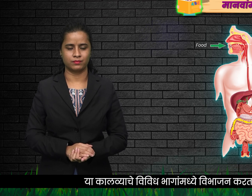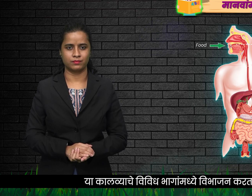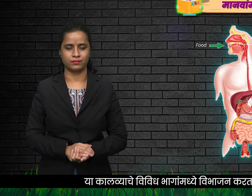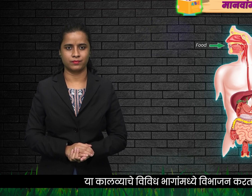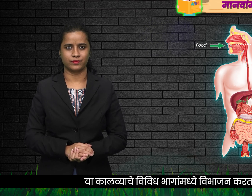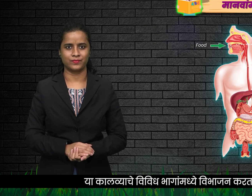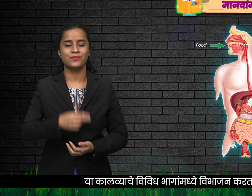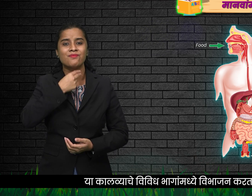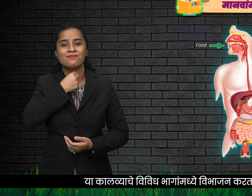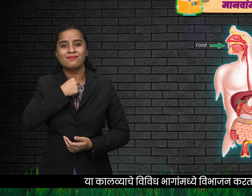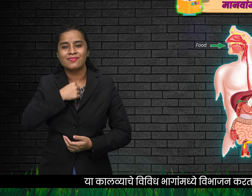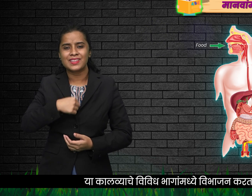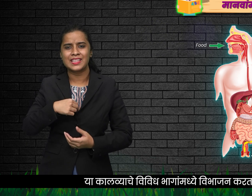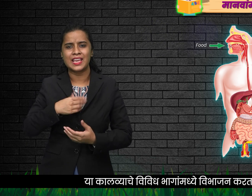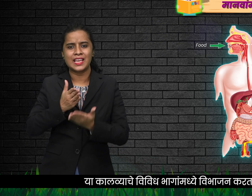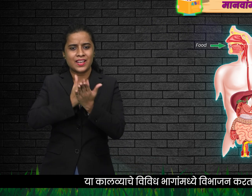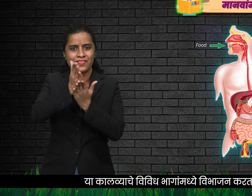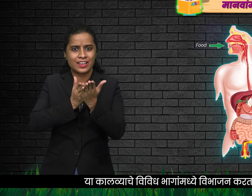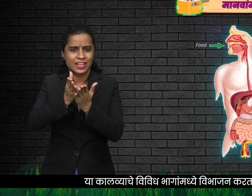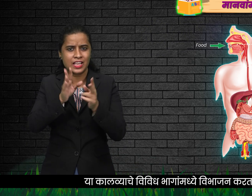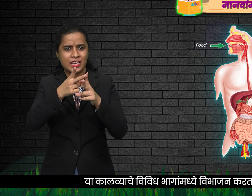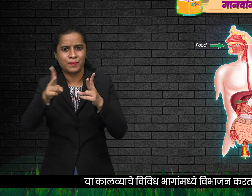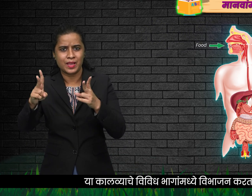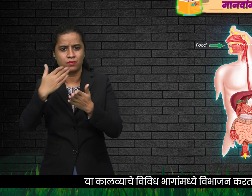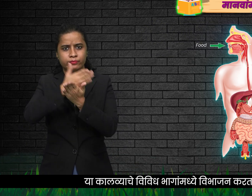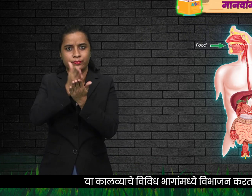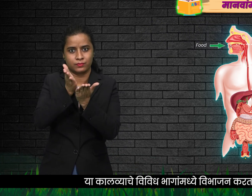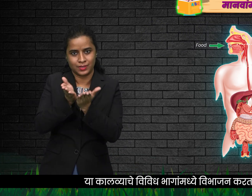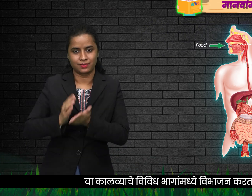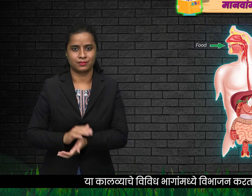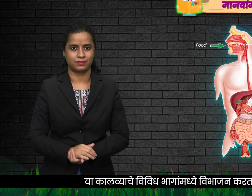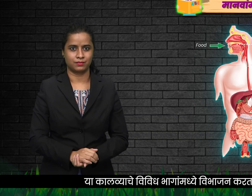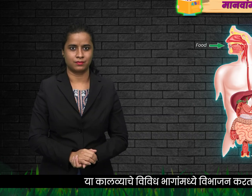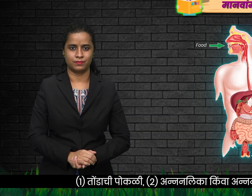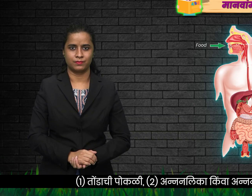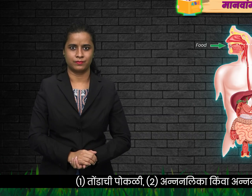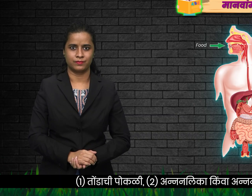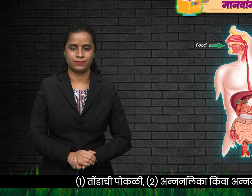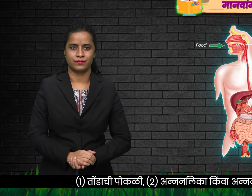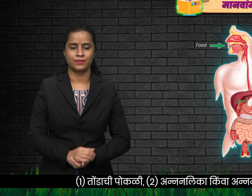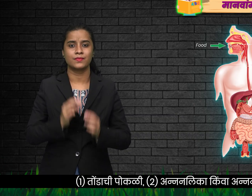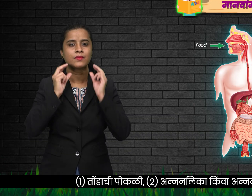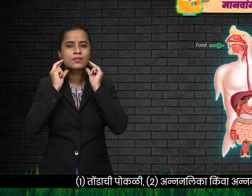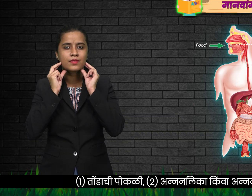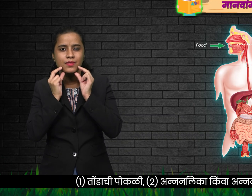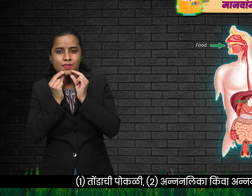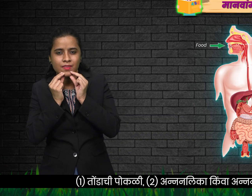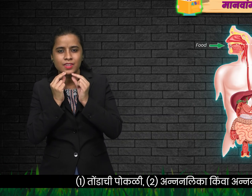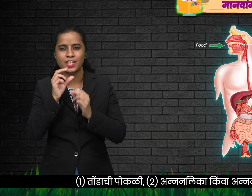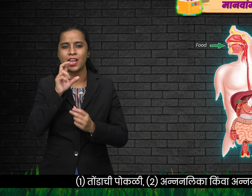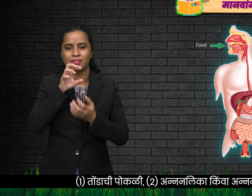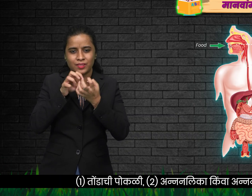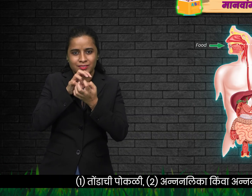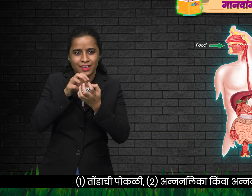या कालव्याचे विविध भागांमध्ये विभाजन करता येते. पहिले तोंडाची पोकळी,